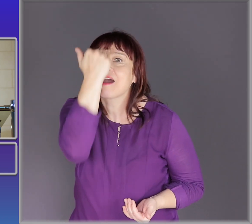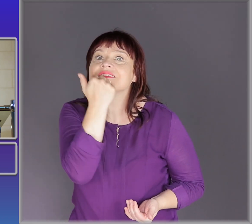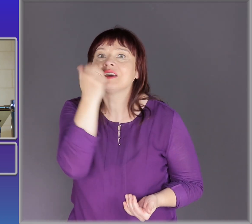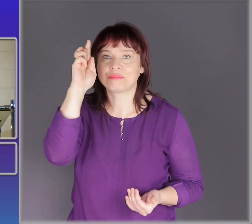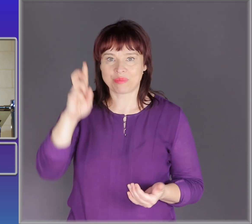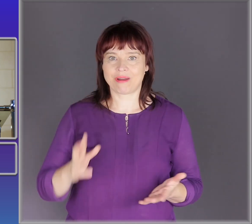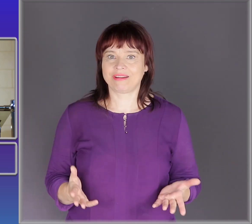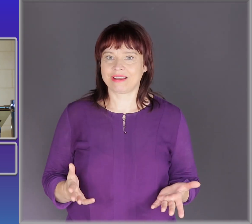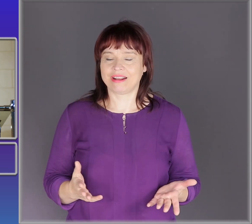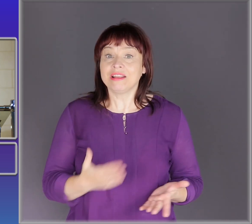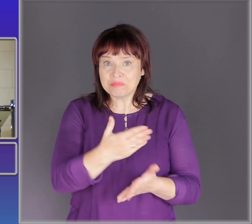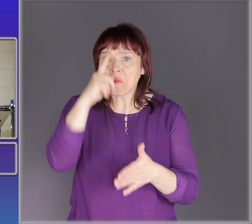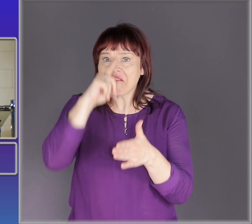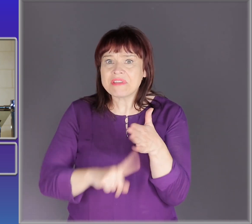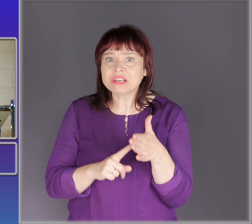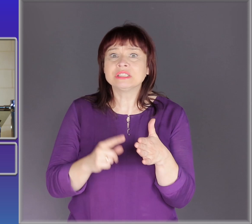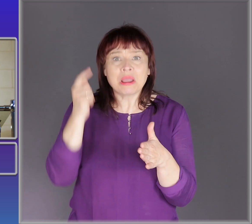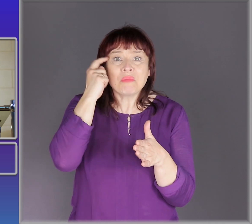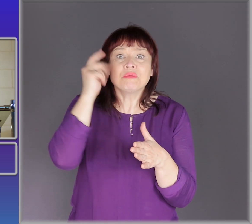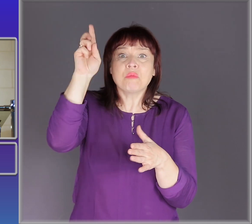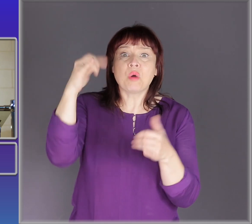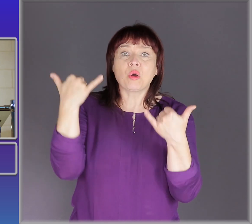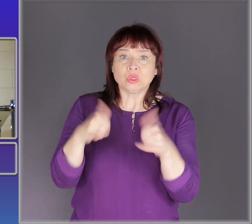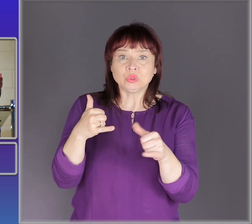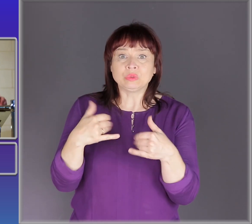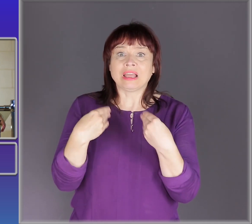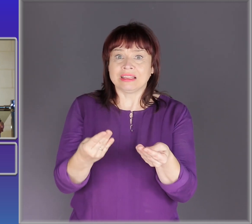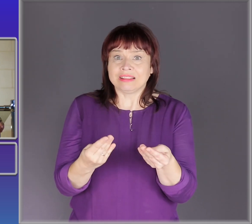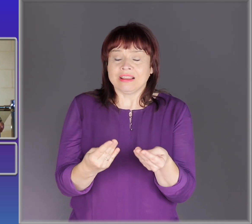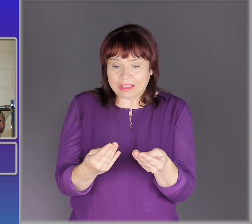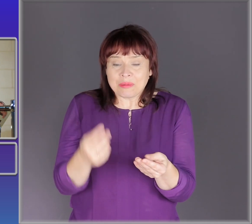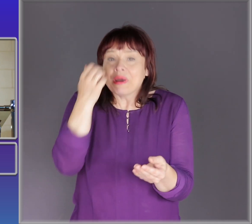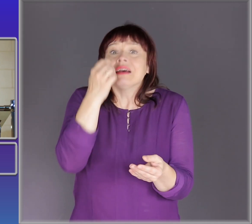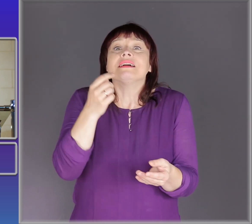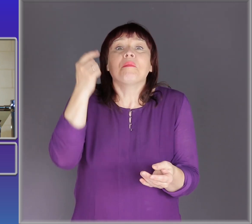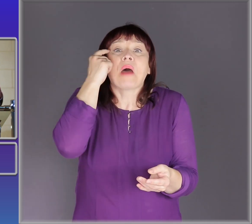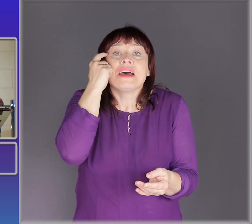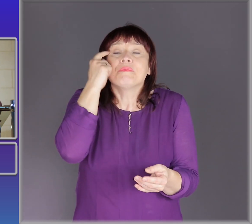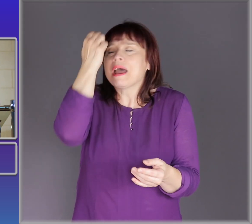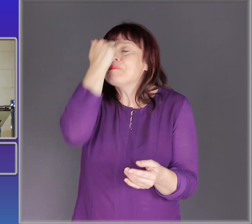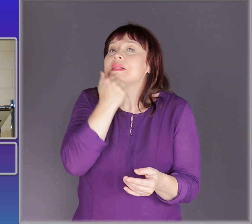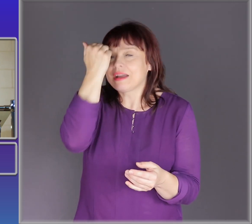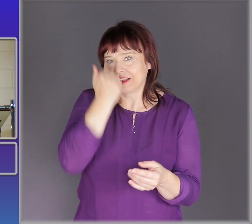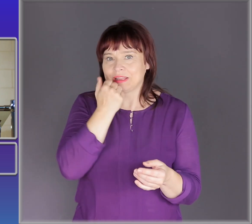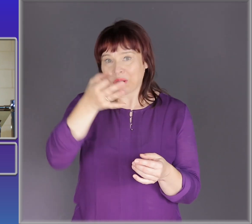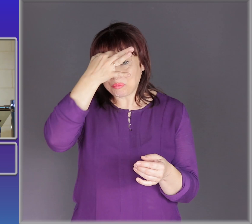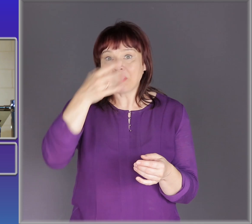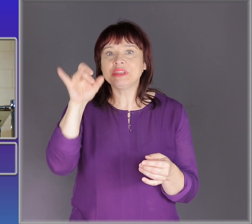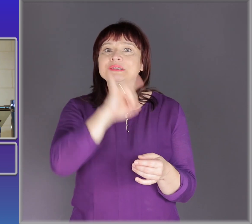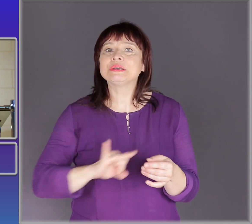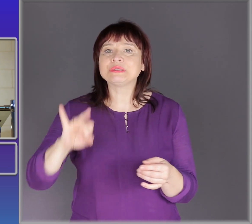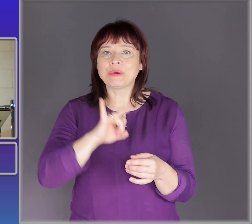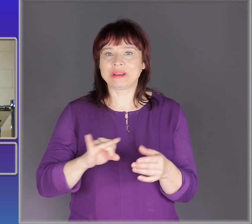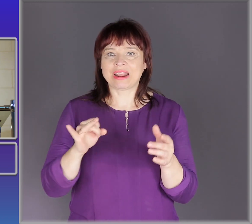всякое даже не большое чудо когда иисус говорит видеть их либо эти крохи и помните ученики пошли